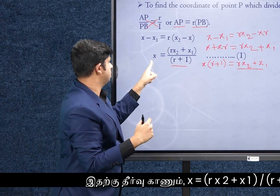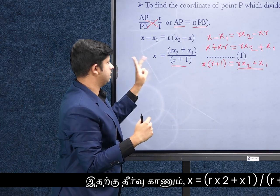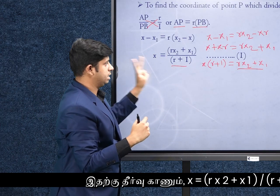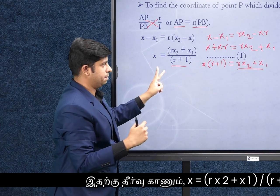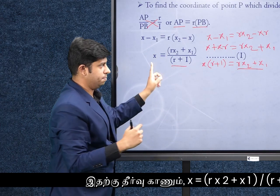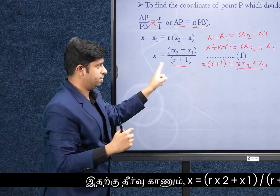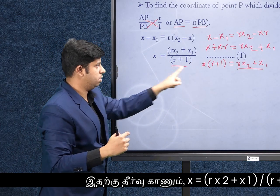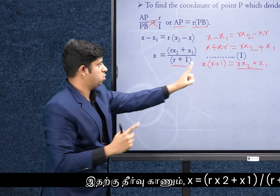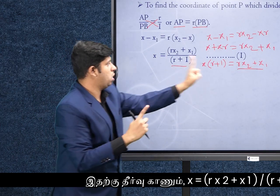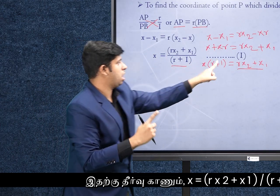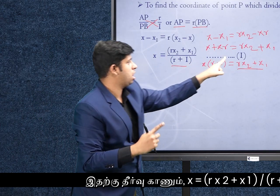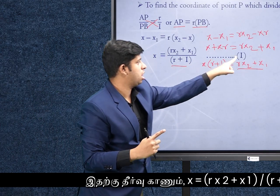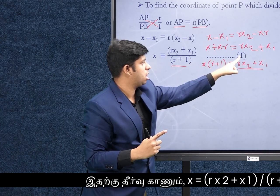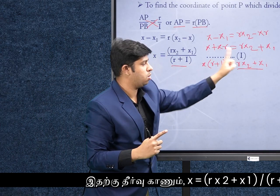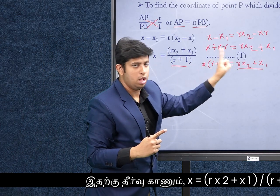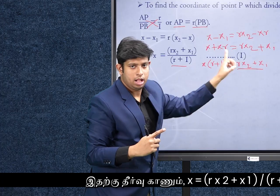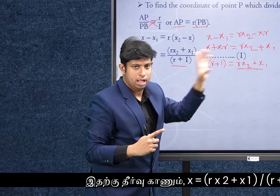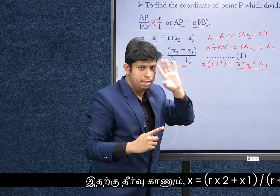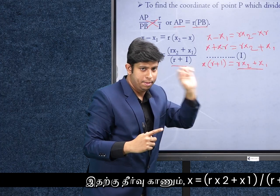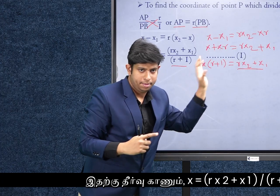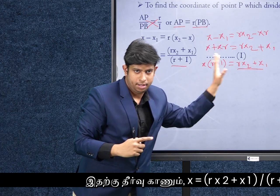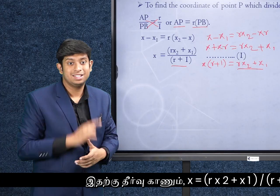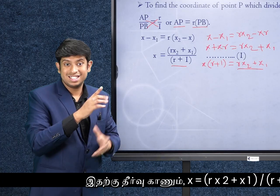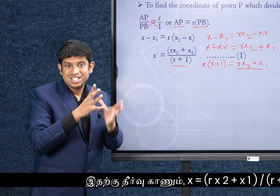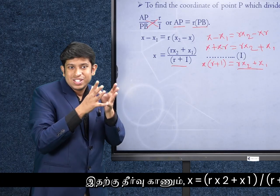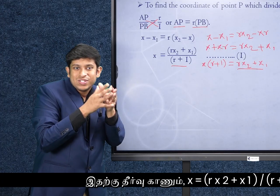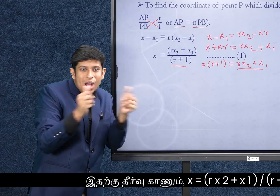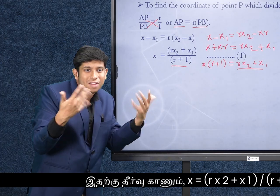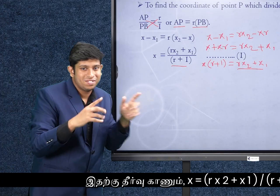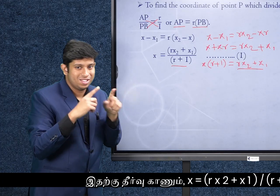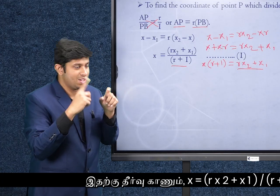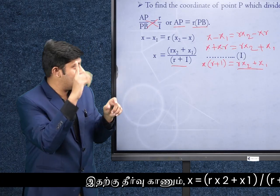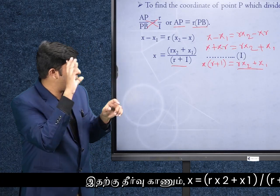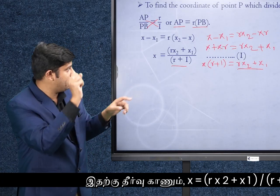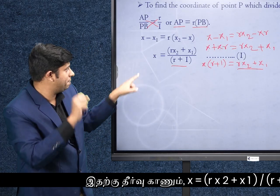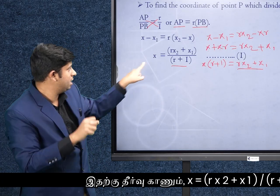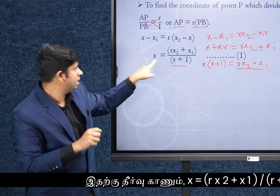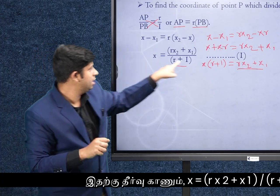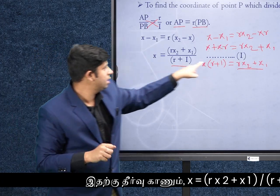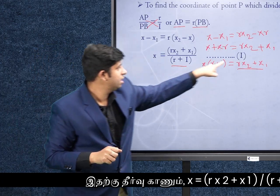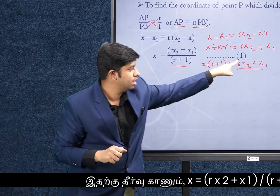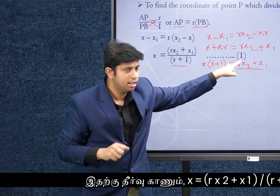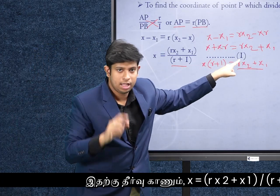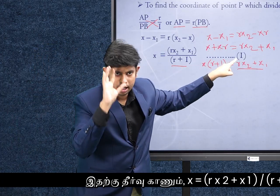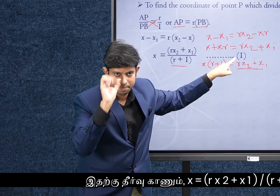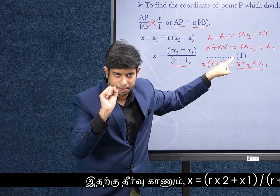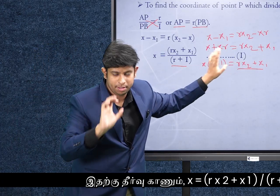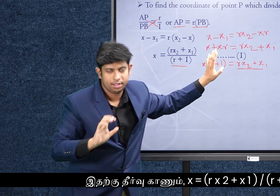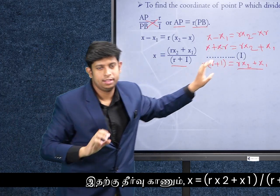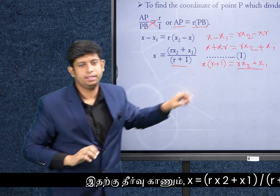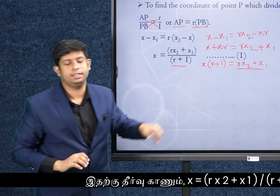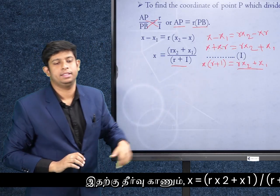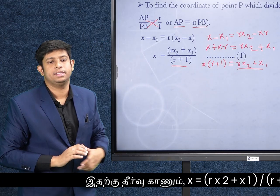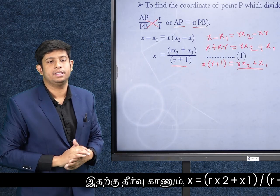கீழ் இலக்க 1 கீழ்க்கோடு அடைப்புக்குறிக்குள் ஆர் கூட்டல் 1 தொடர்